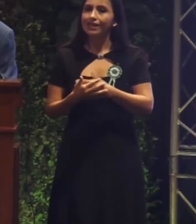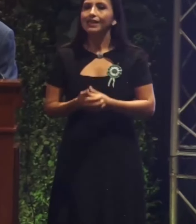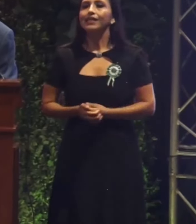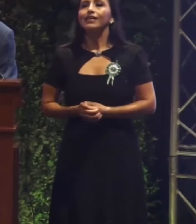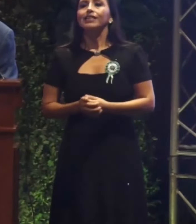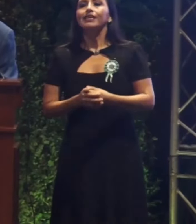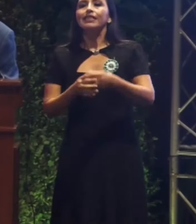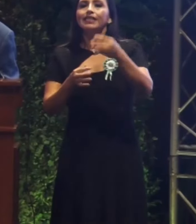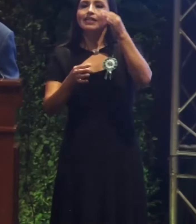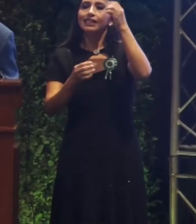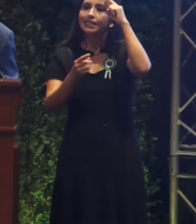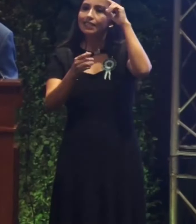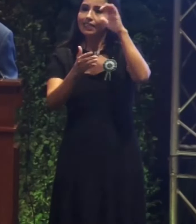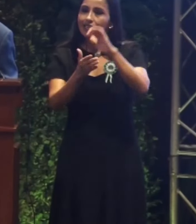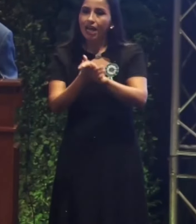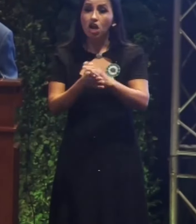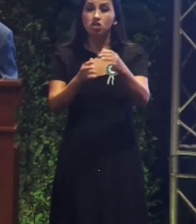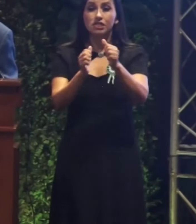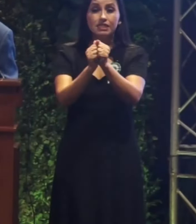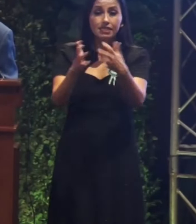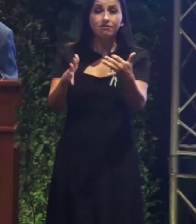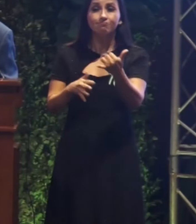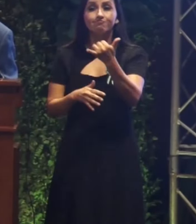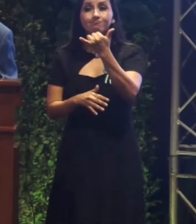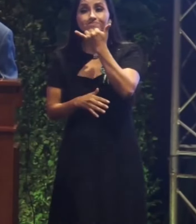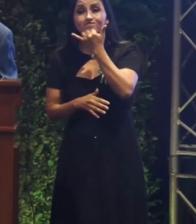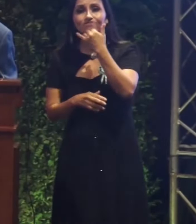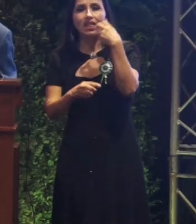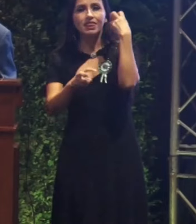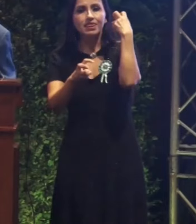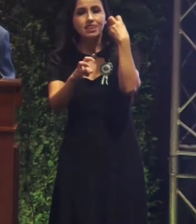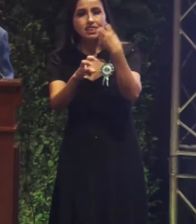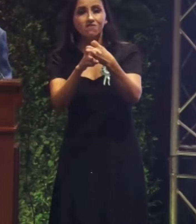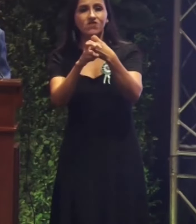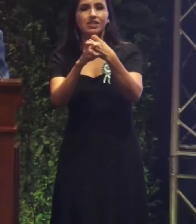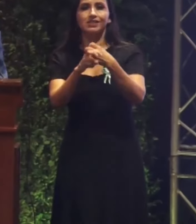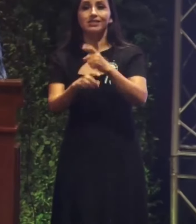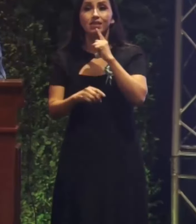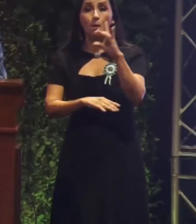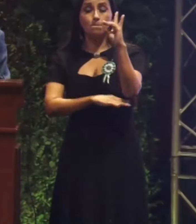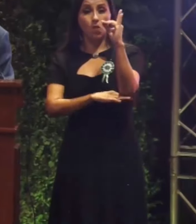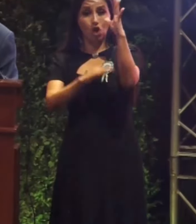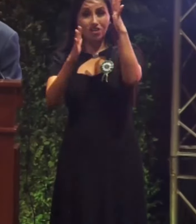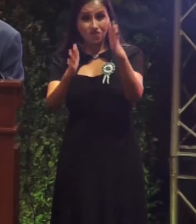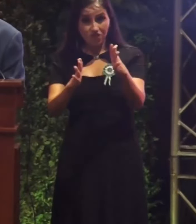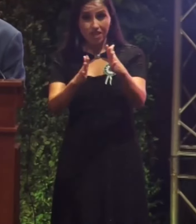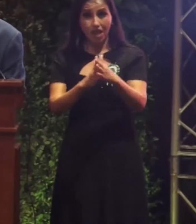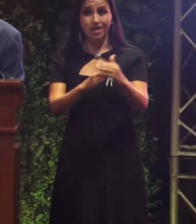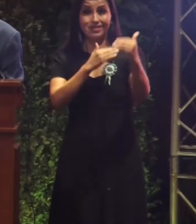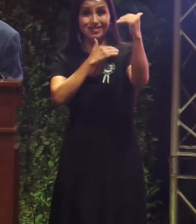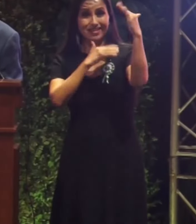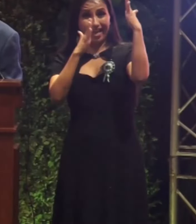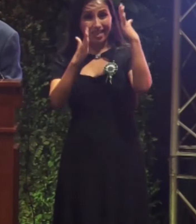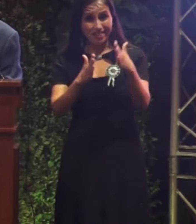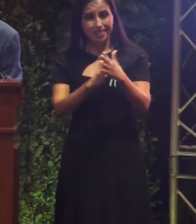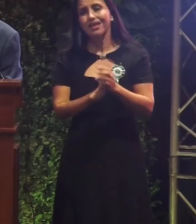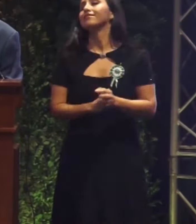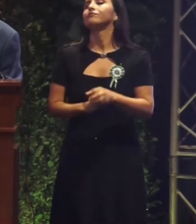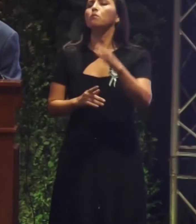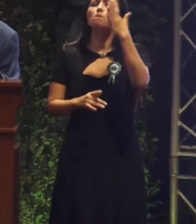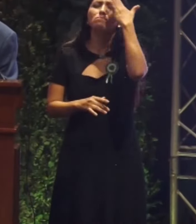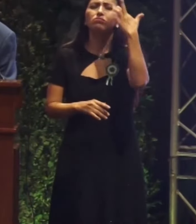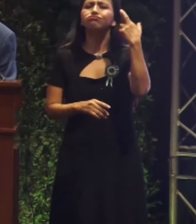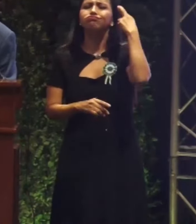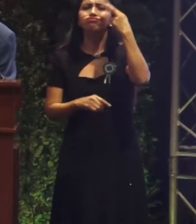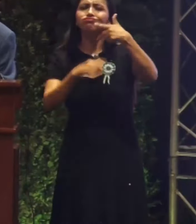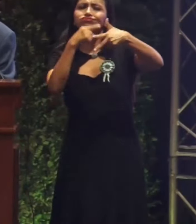que puedo afirmar sin temor a equivocarme que es muy difícil ser boliviano siendo cruceño. Y lo voy a fundamentar en